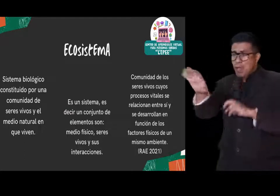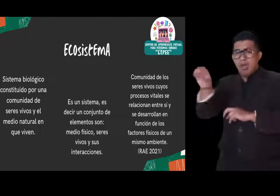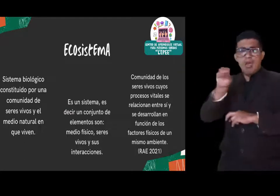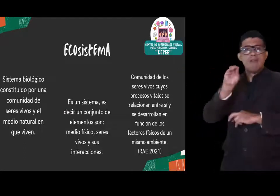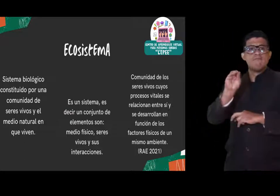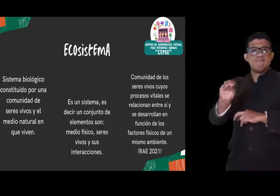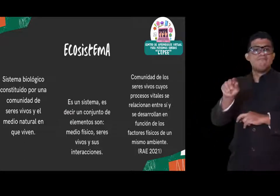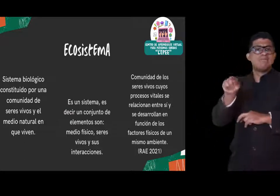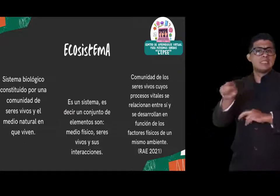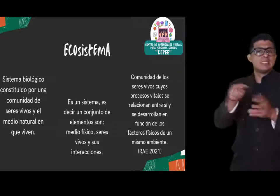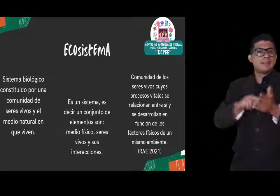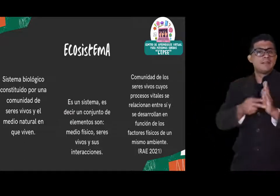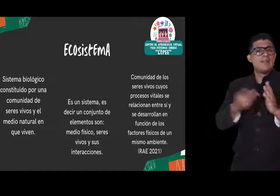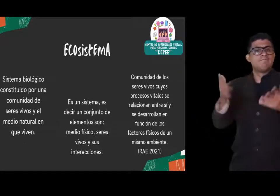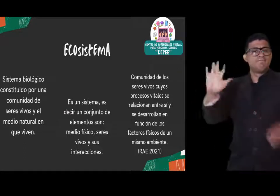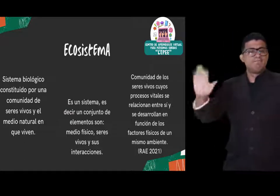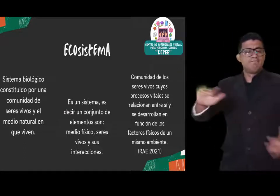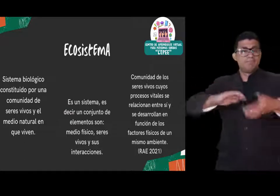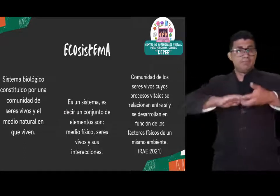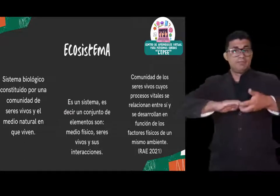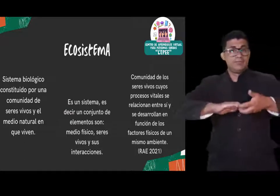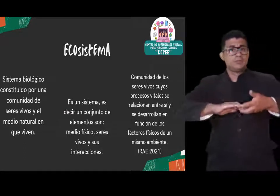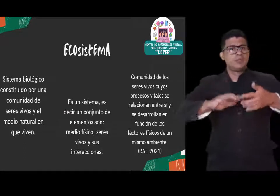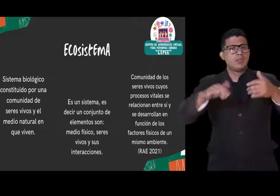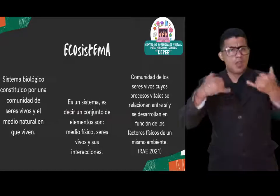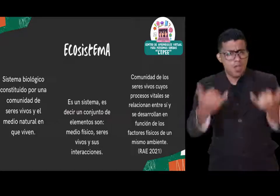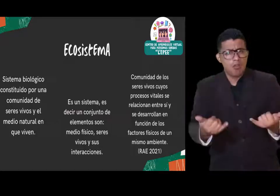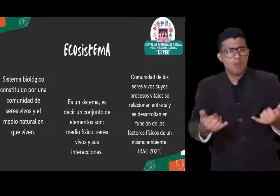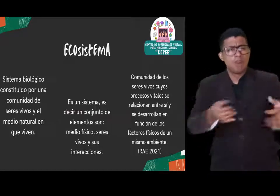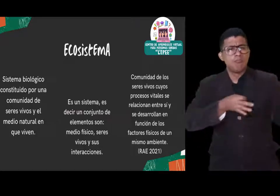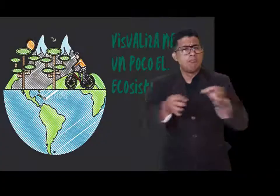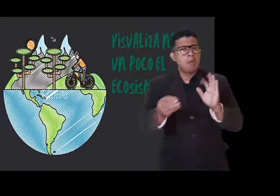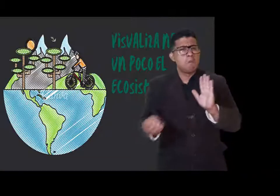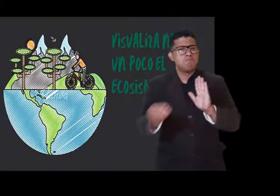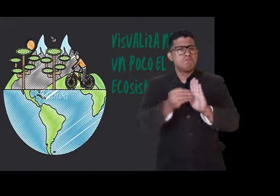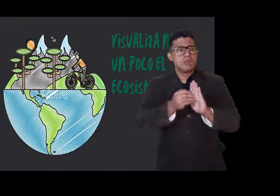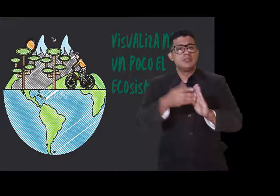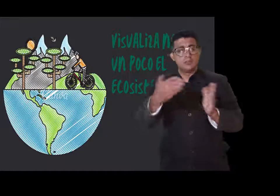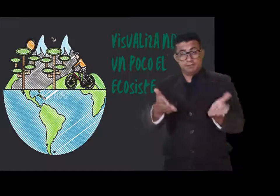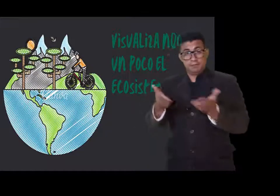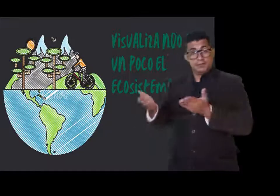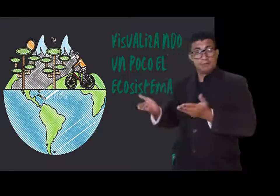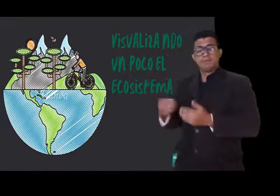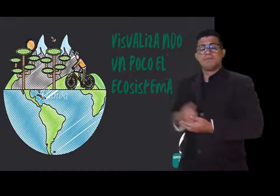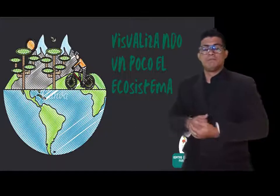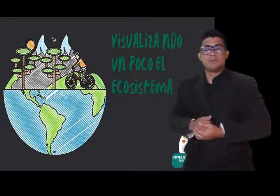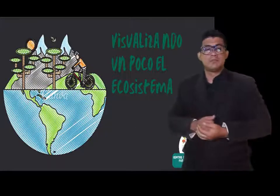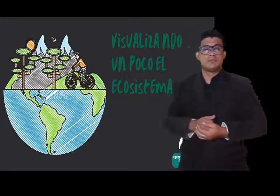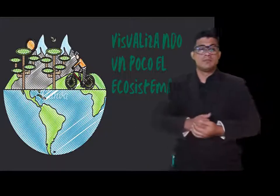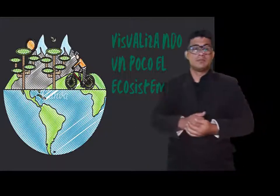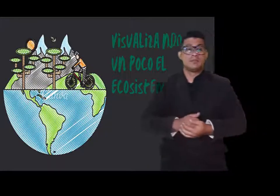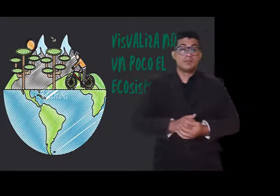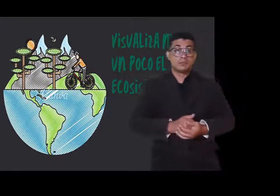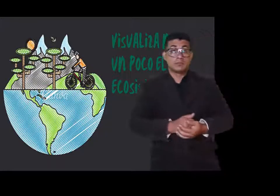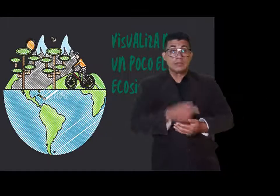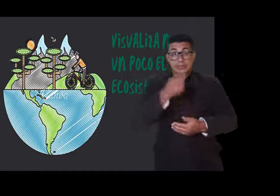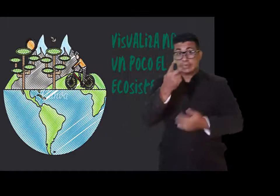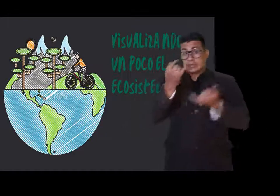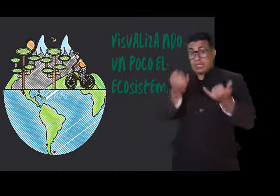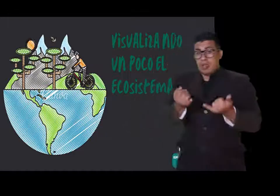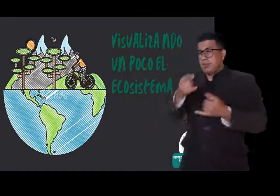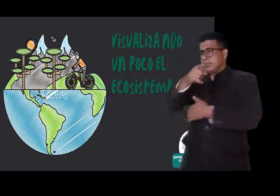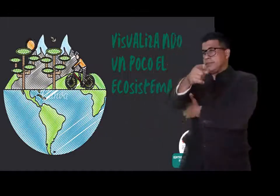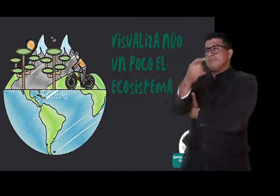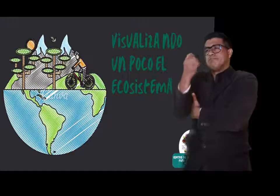2021 ya tienen estas definiciones disponibles. Ahora bien, yo quiero